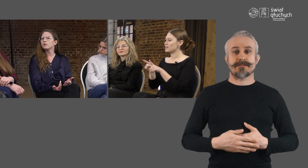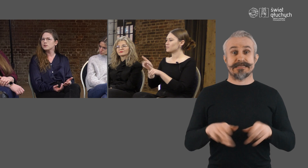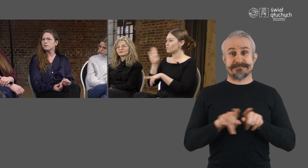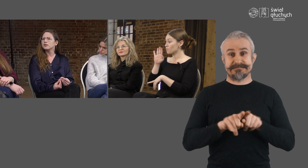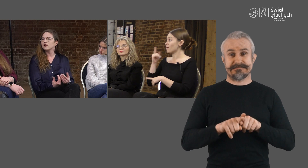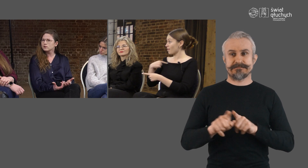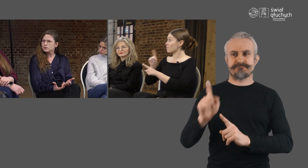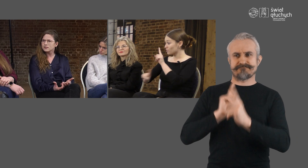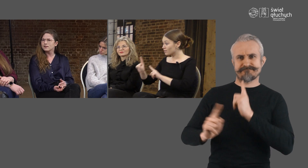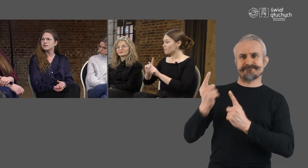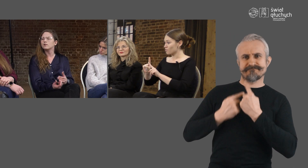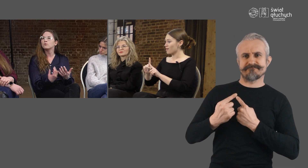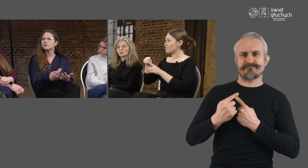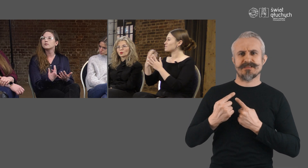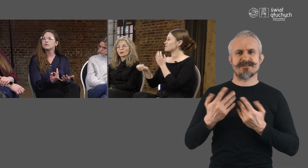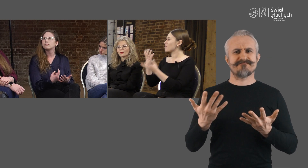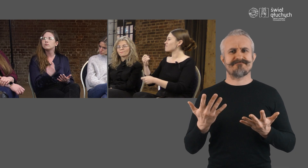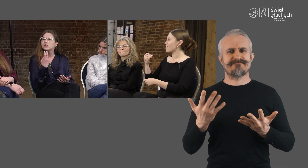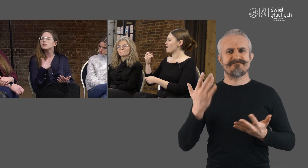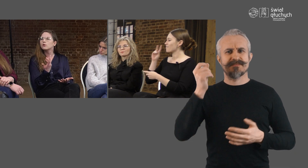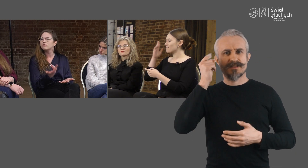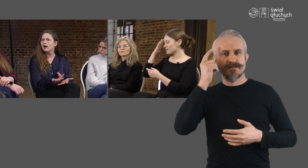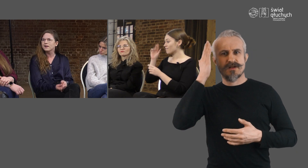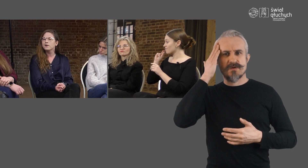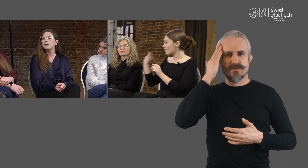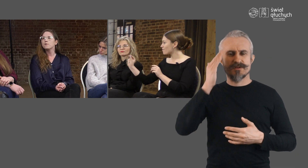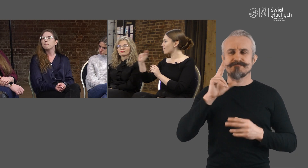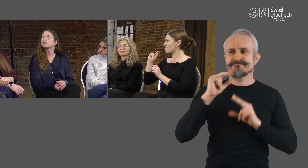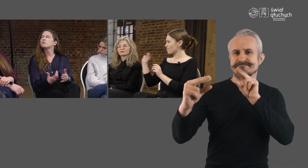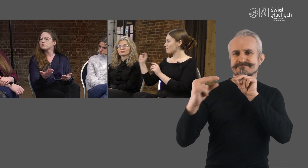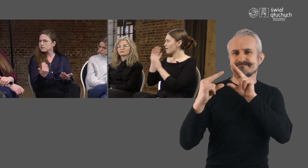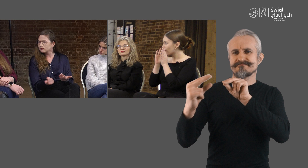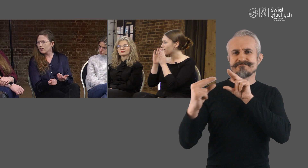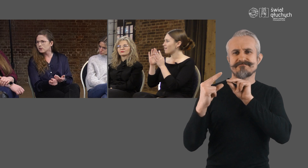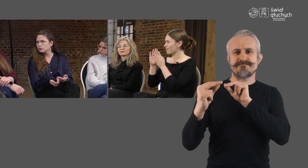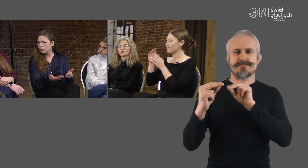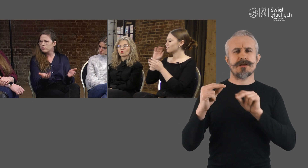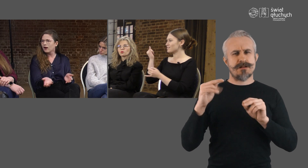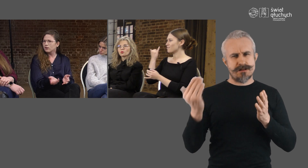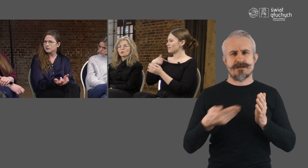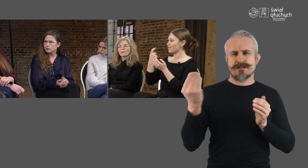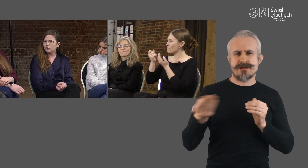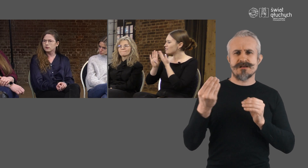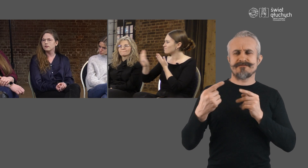ale ja tłumaczyłam, że ja nie słyszę, że no muszę widzieć kogo warg. No to byłam zawsze tą najgorszą, to odbiegającą od